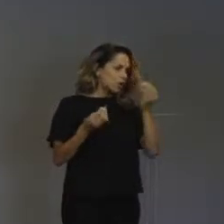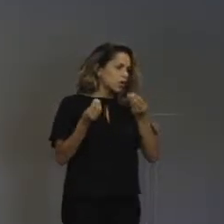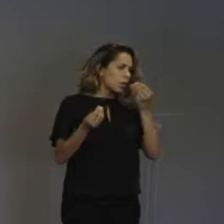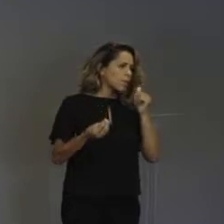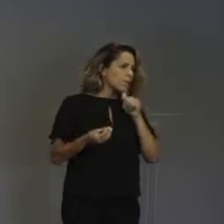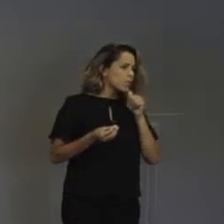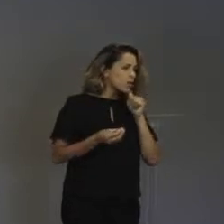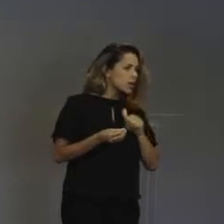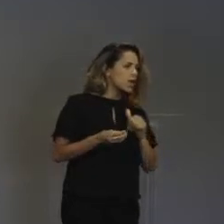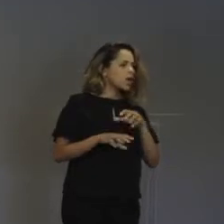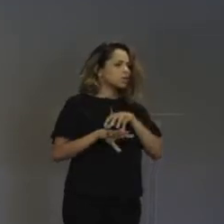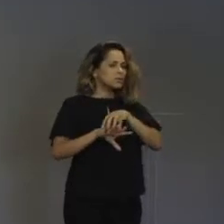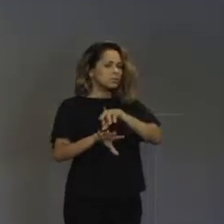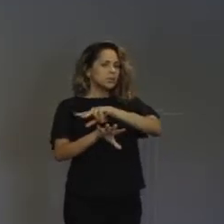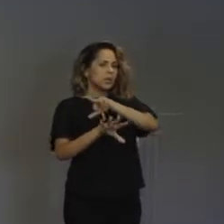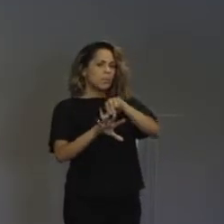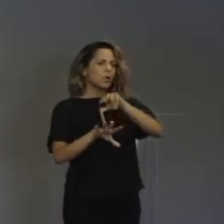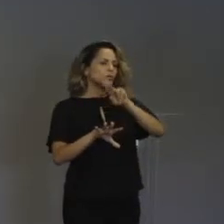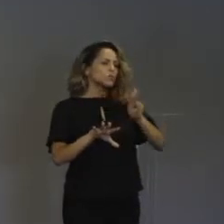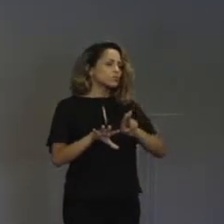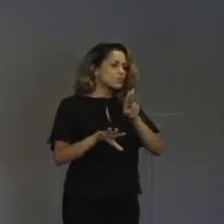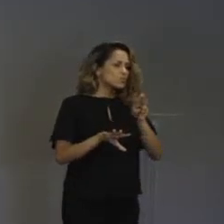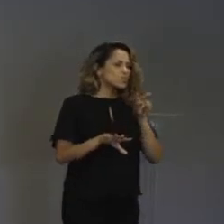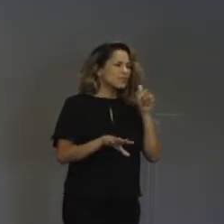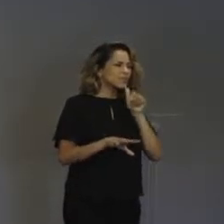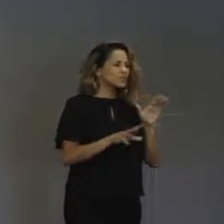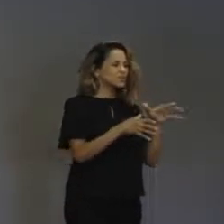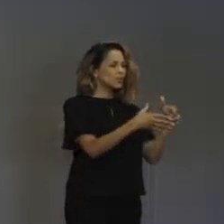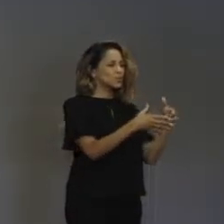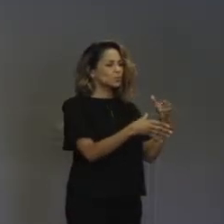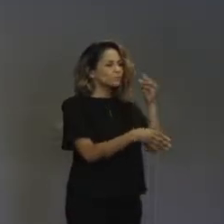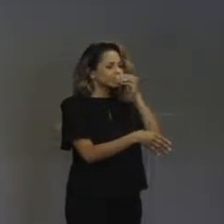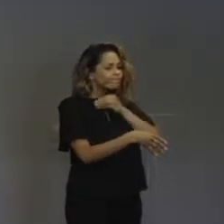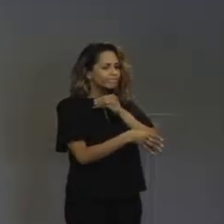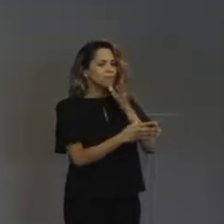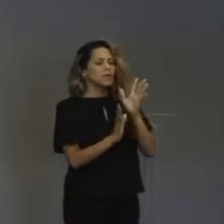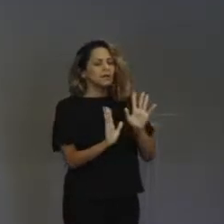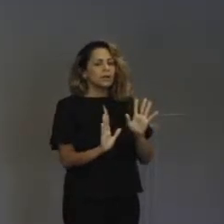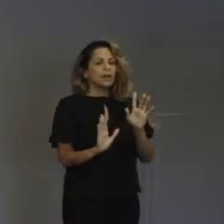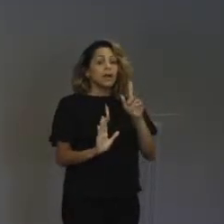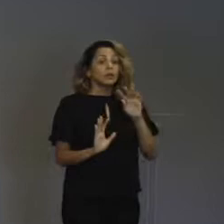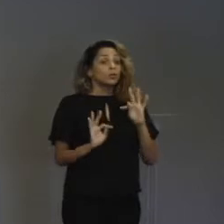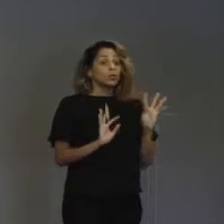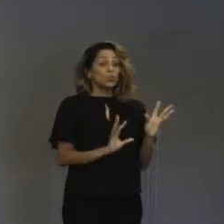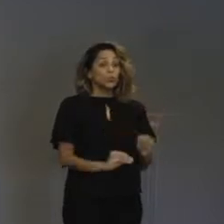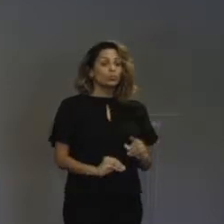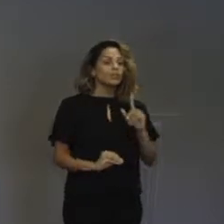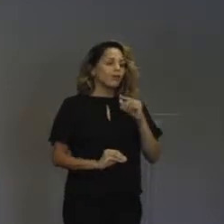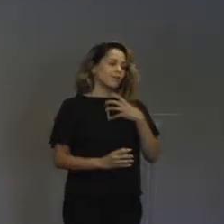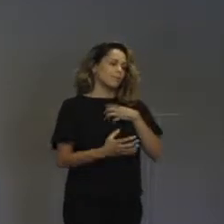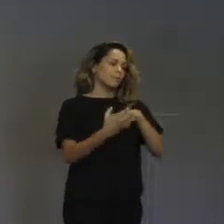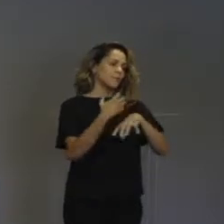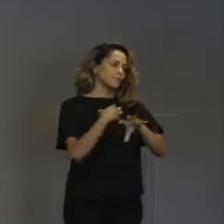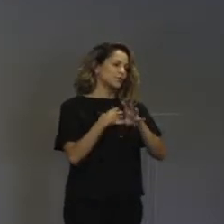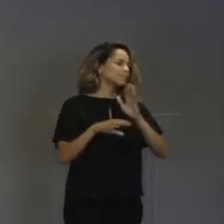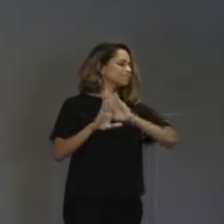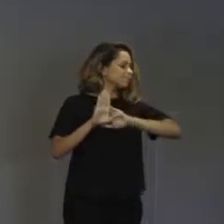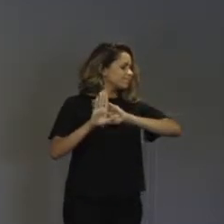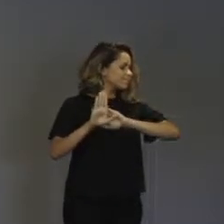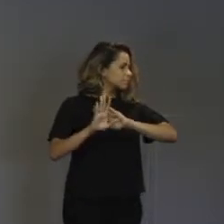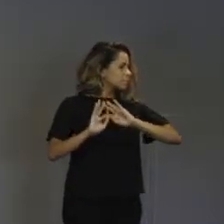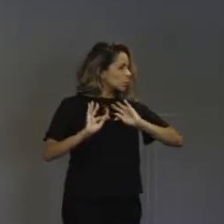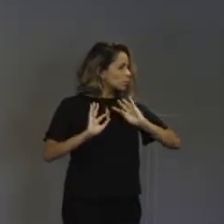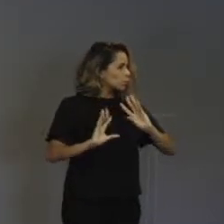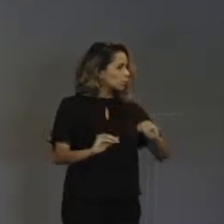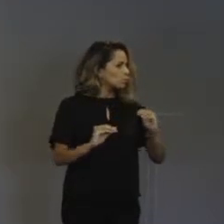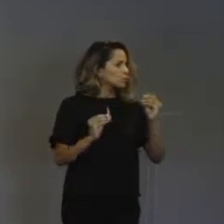gente olha para um grupo vulnerável. É a empatia. A gente tem que olhar para esses grupos. É logo que eu insisto, é olhar com política